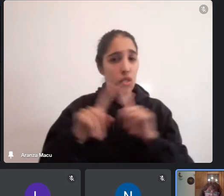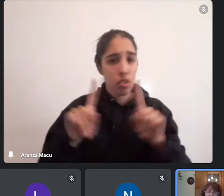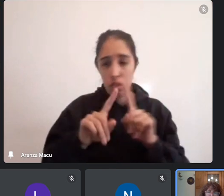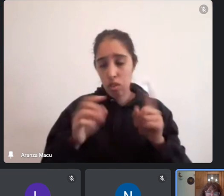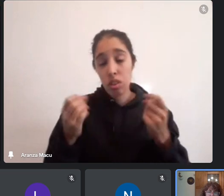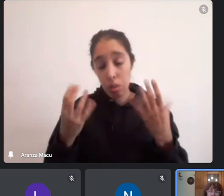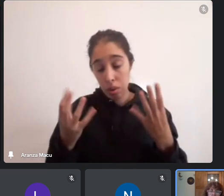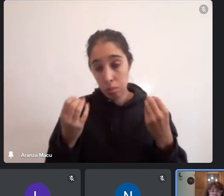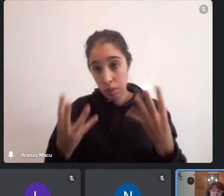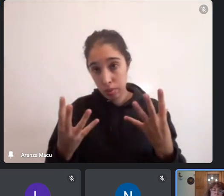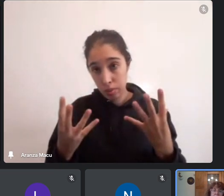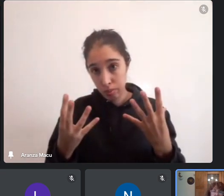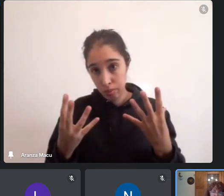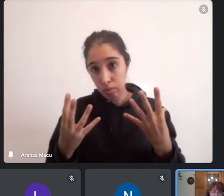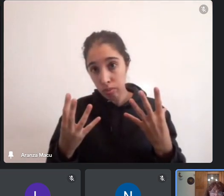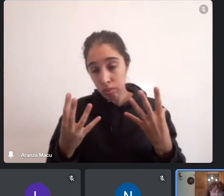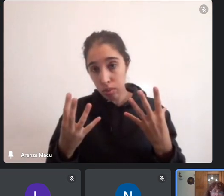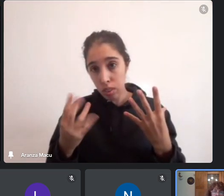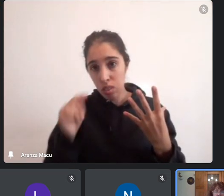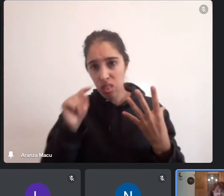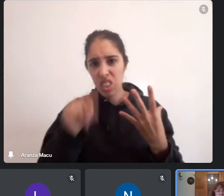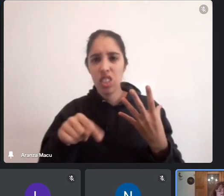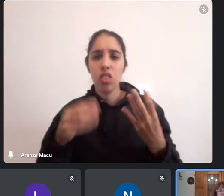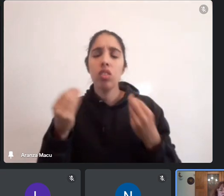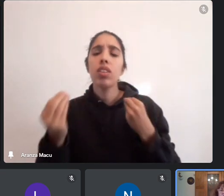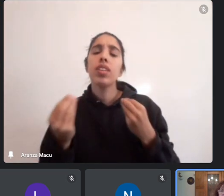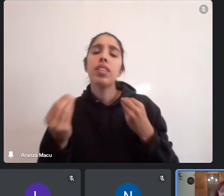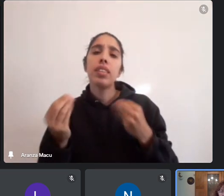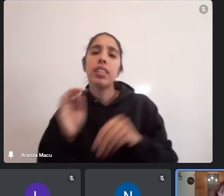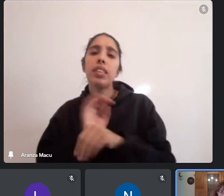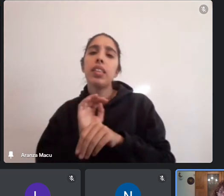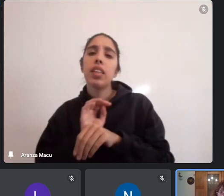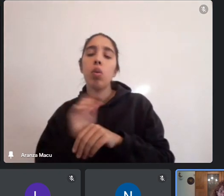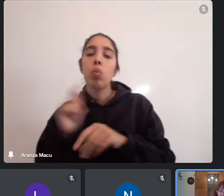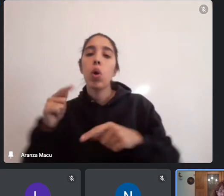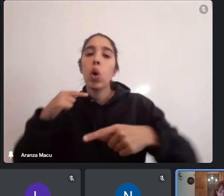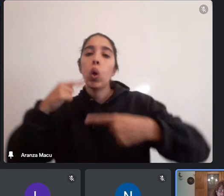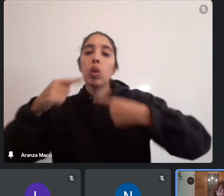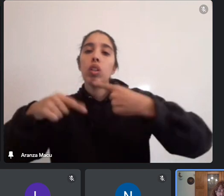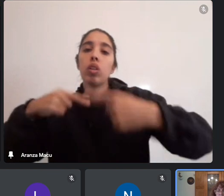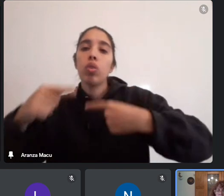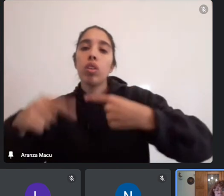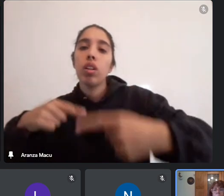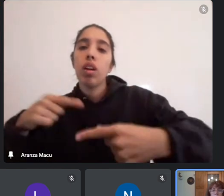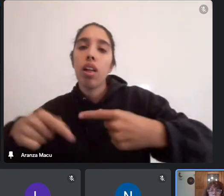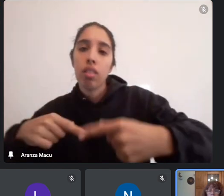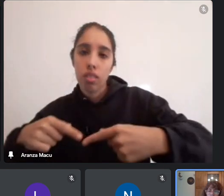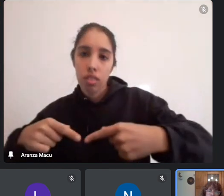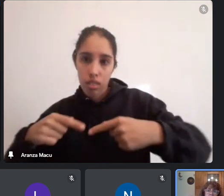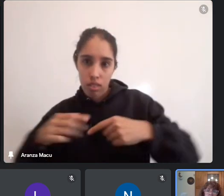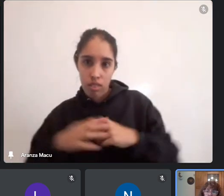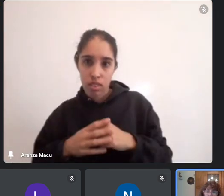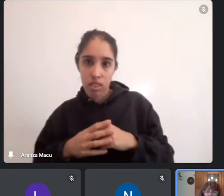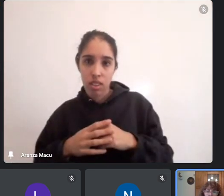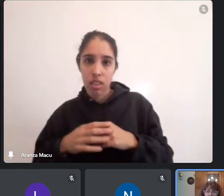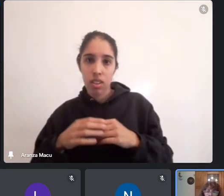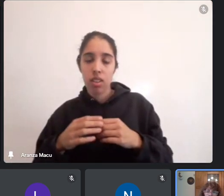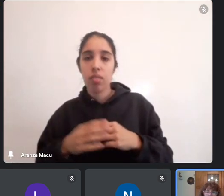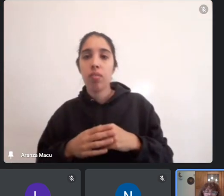la continuidad en el momento. Si estamos reconociendo, como diciendo eso, ¿sí? Pero si no, cuando